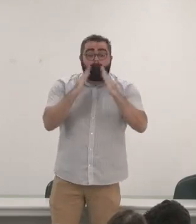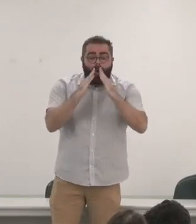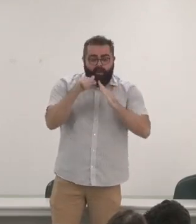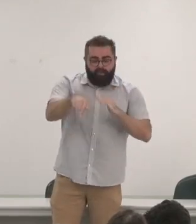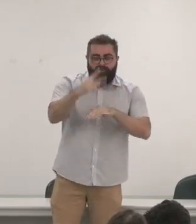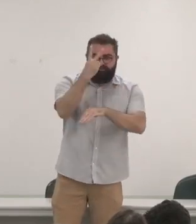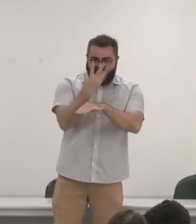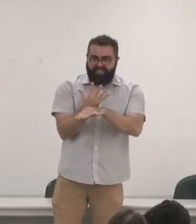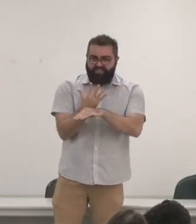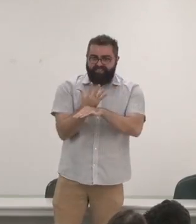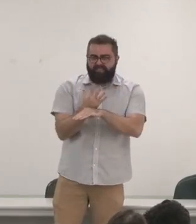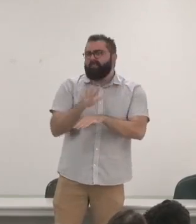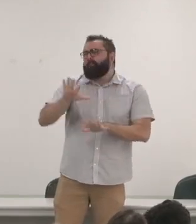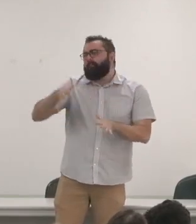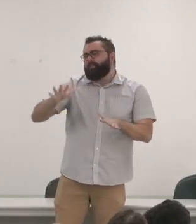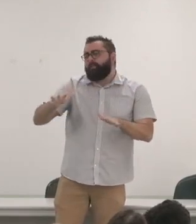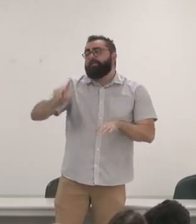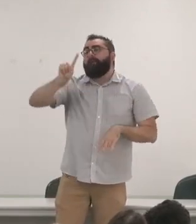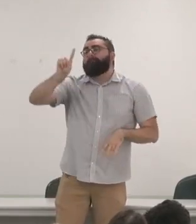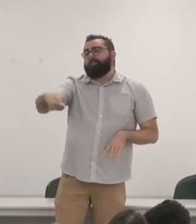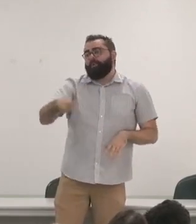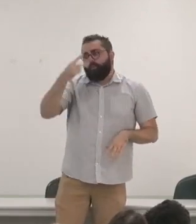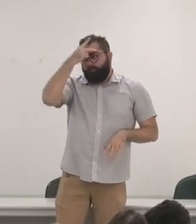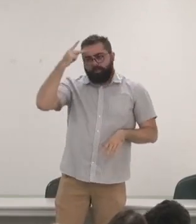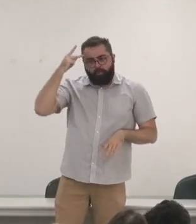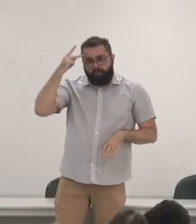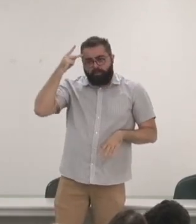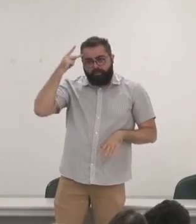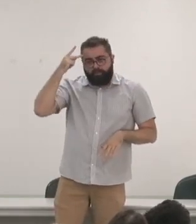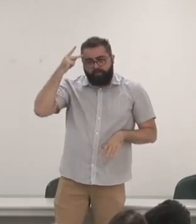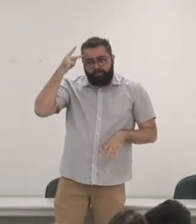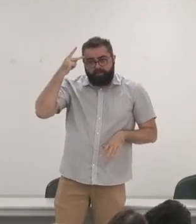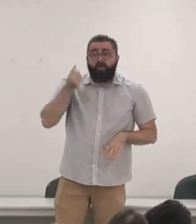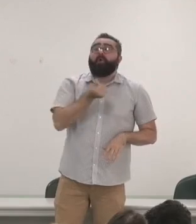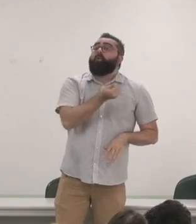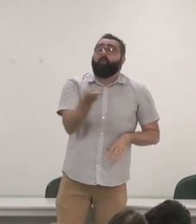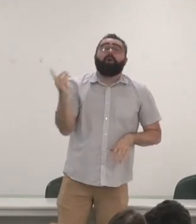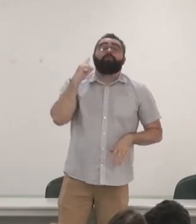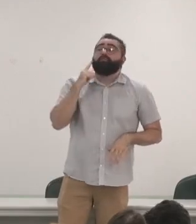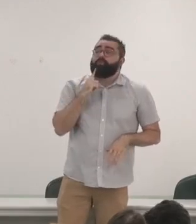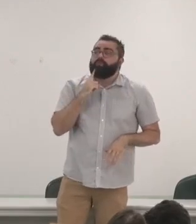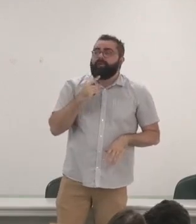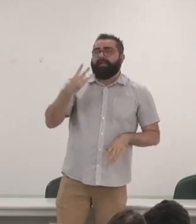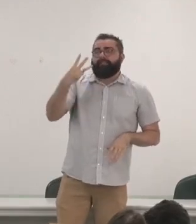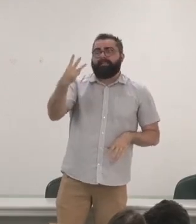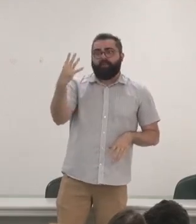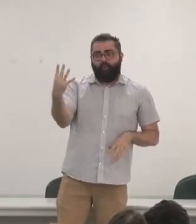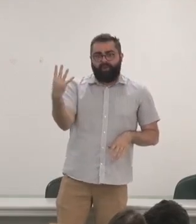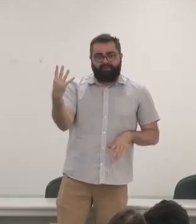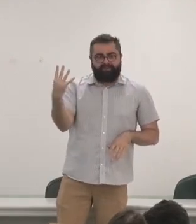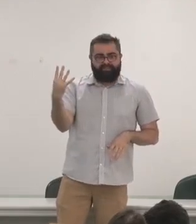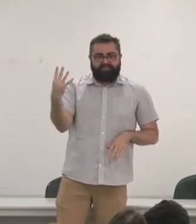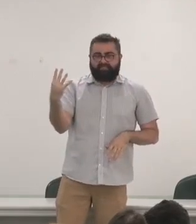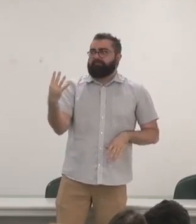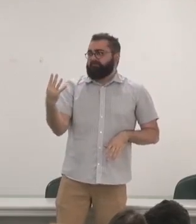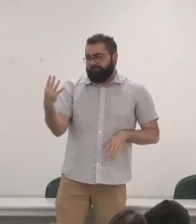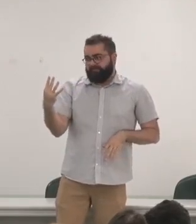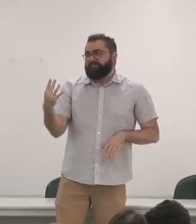No total, a gente tem uma população de 1.000 pessoas em Várzea Queimada, dentre elas 34 são